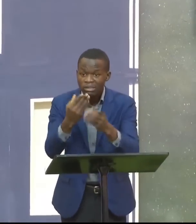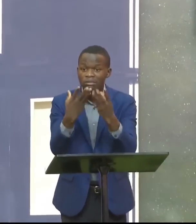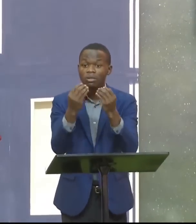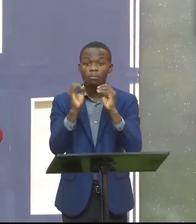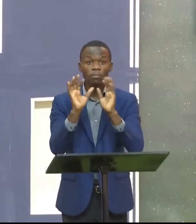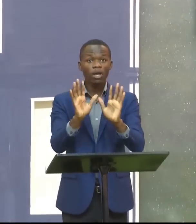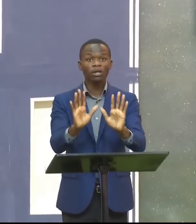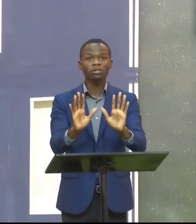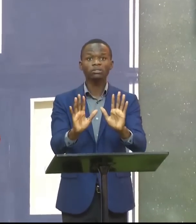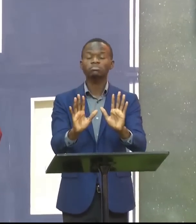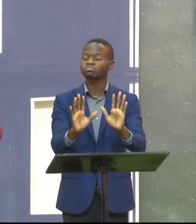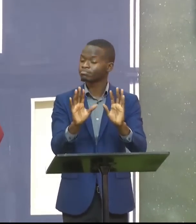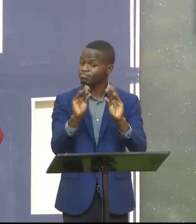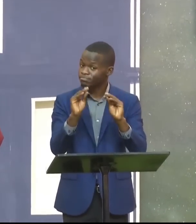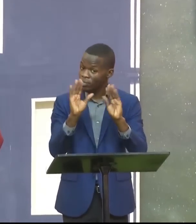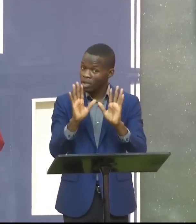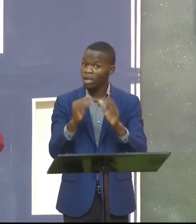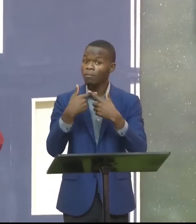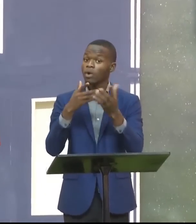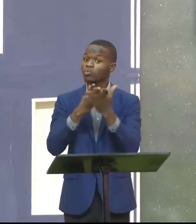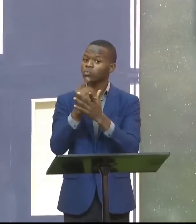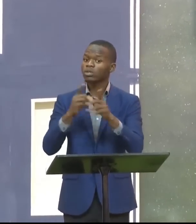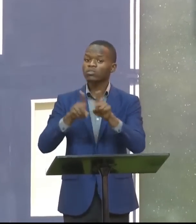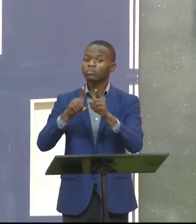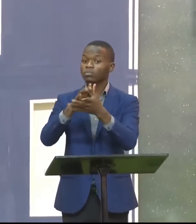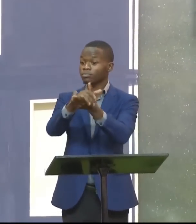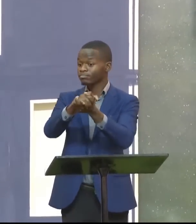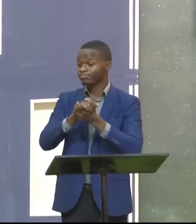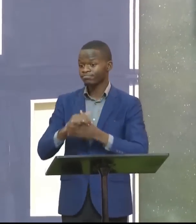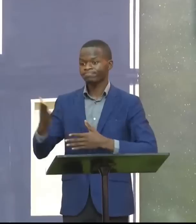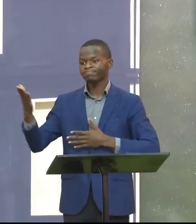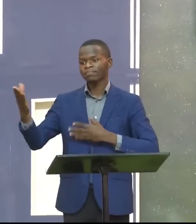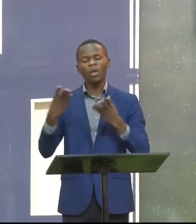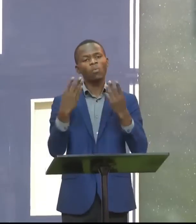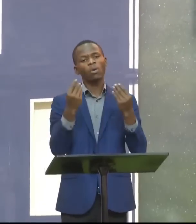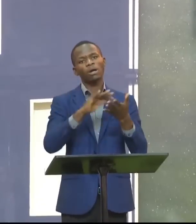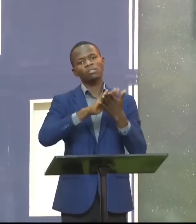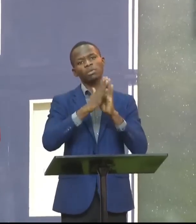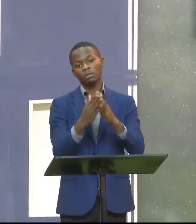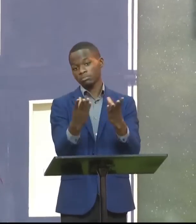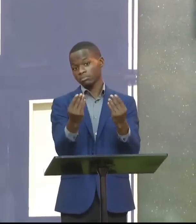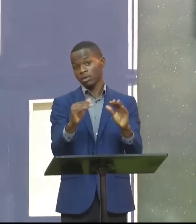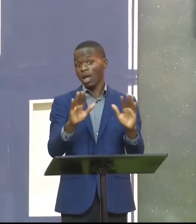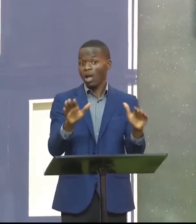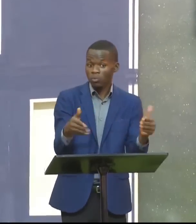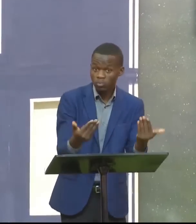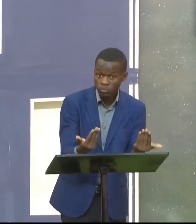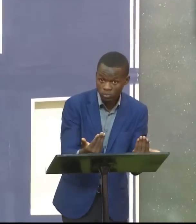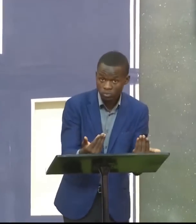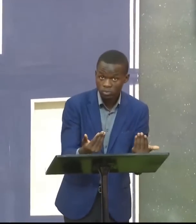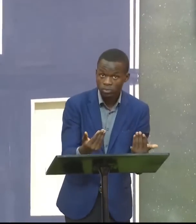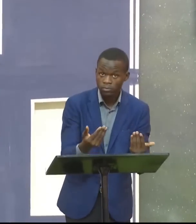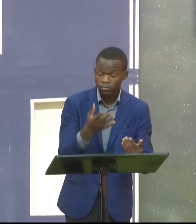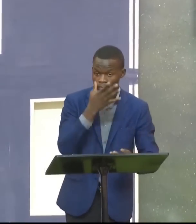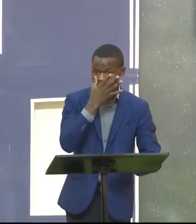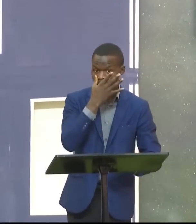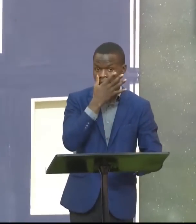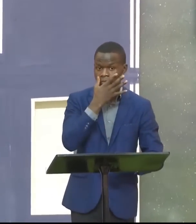mwangu. Myangu naye ate mwami Serumaga naye agigonzezaamu ne gibeera myangu nga takuvuma.